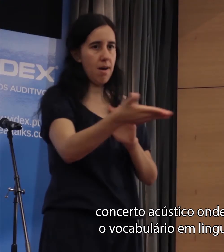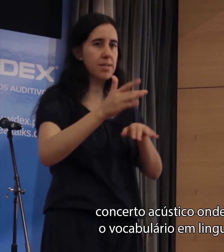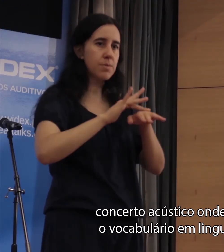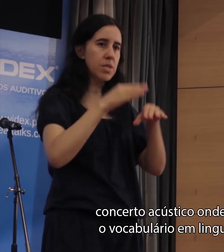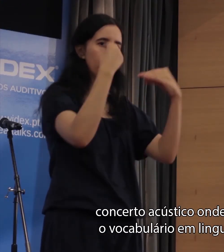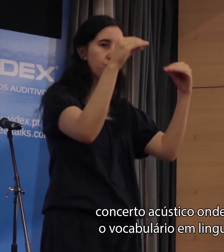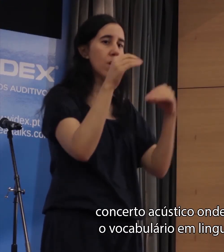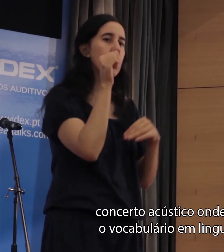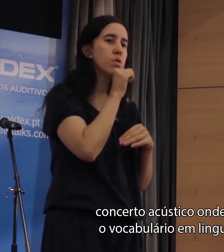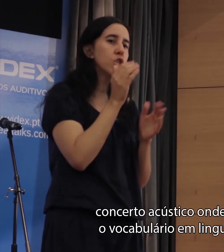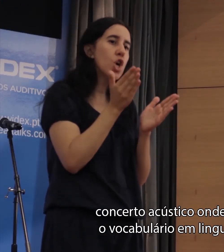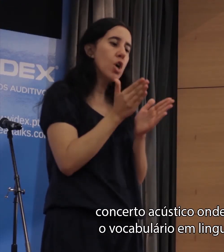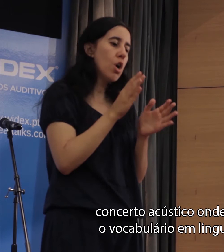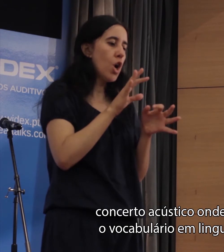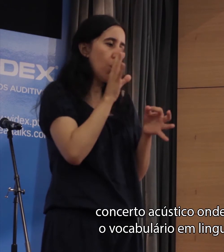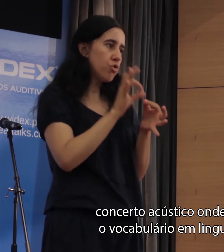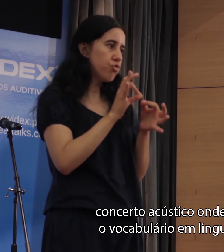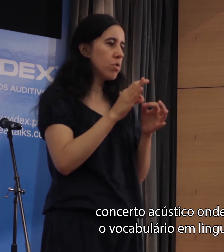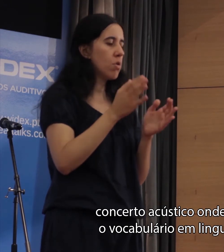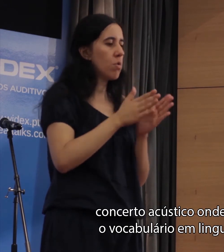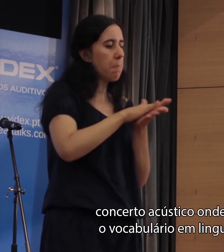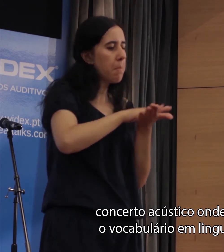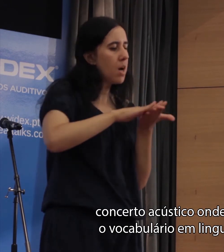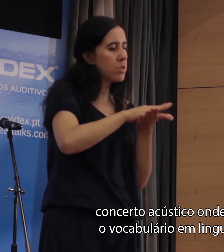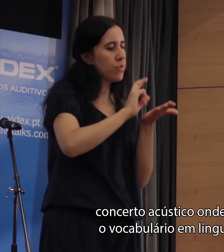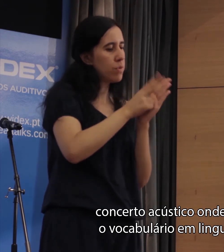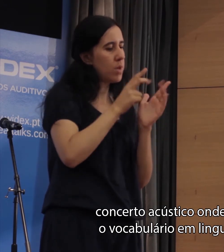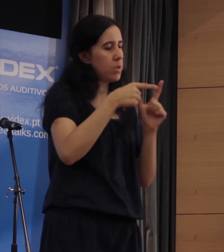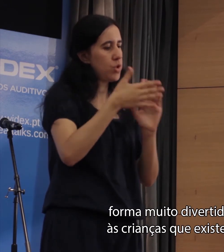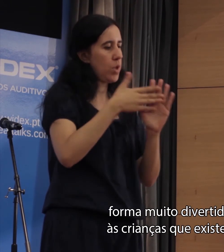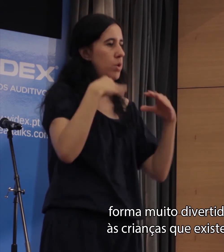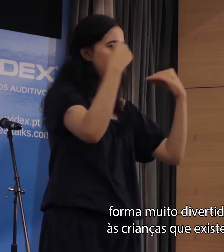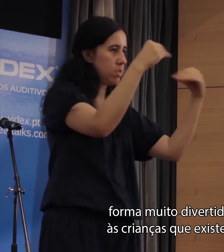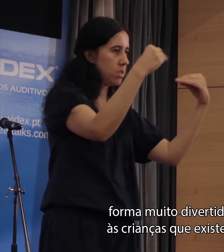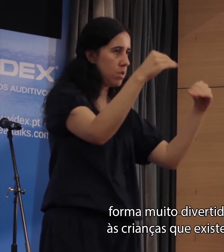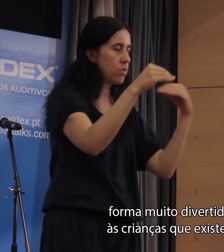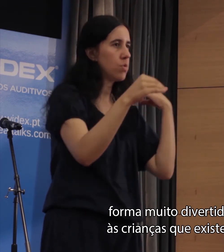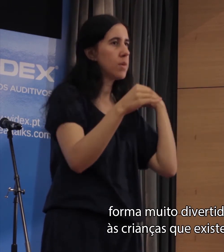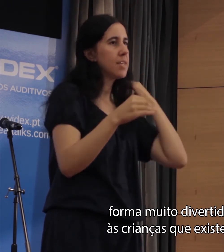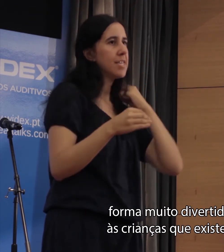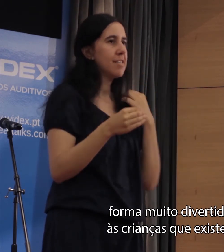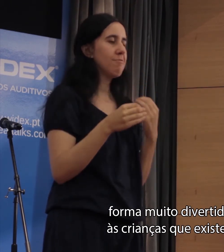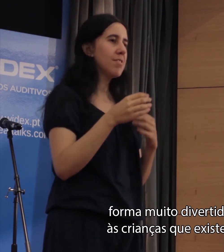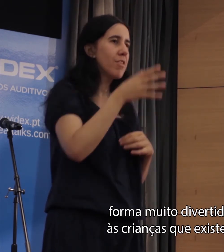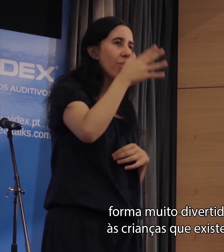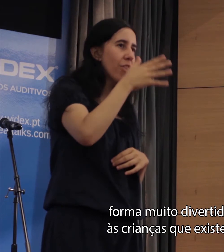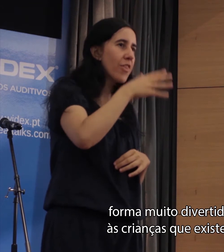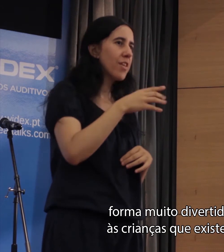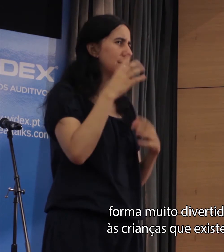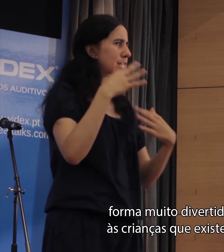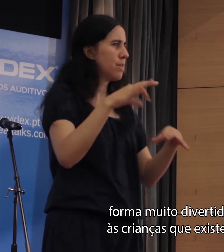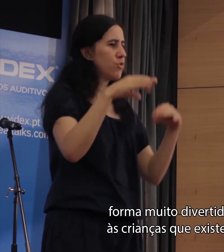pequeno concerto acústico onde eu ensino o básico, o vocabulário em língua gestual e de uma forma muito divertida,